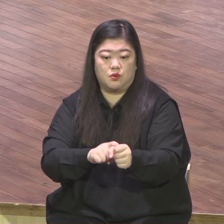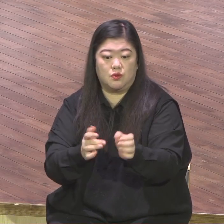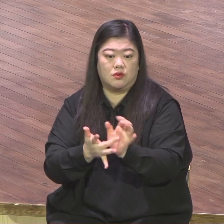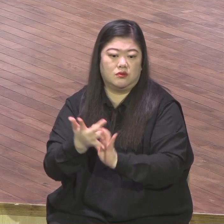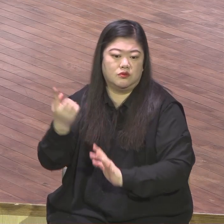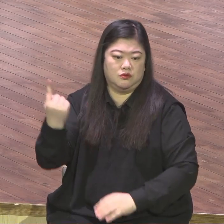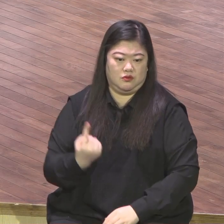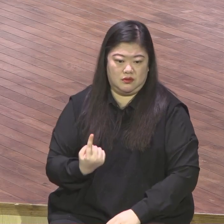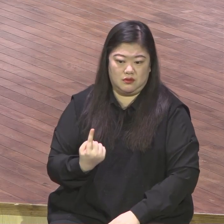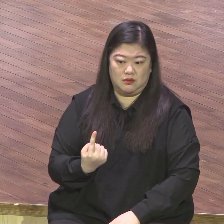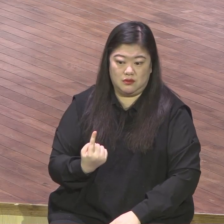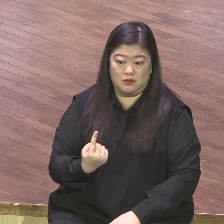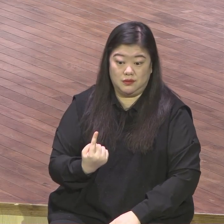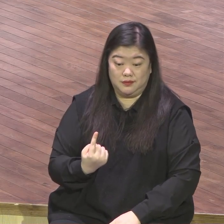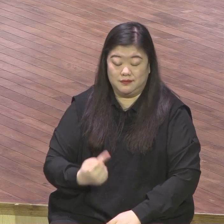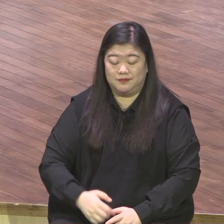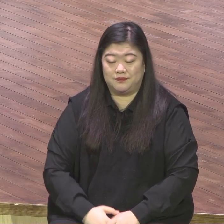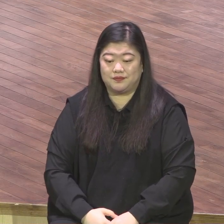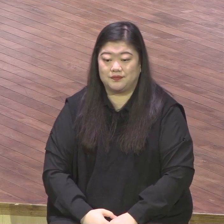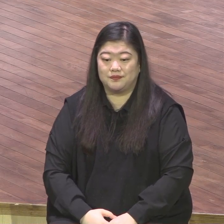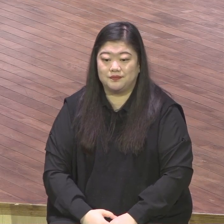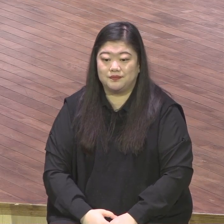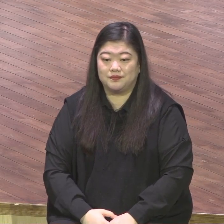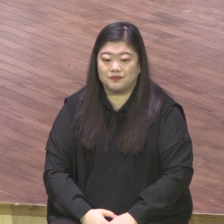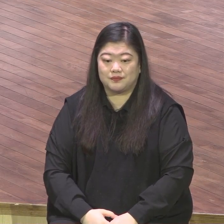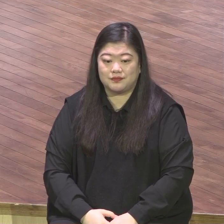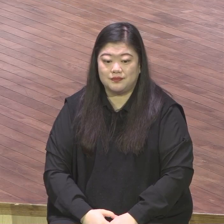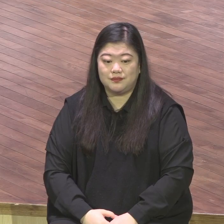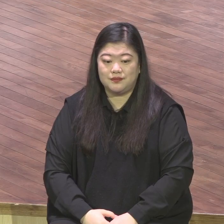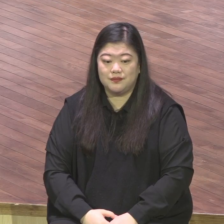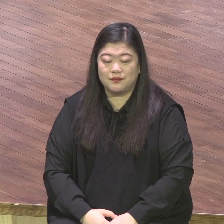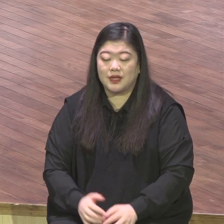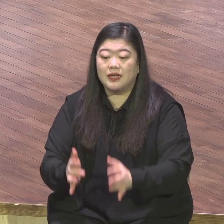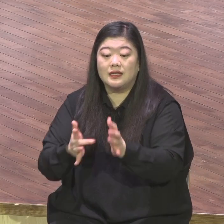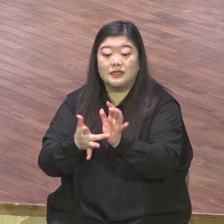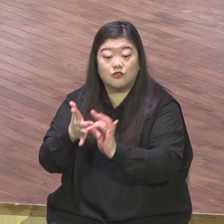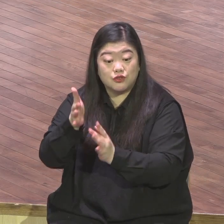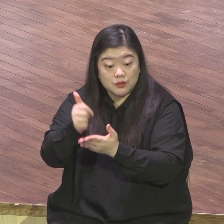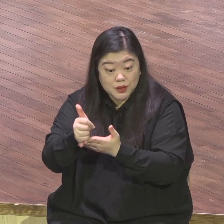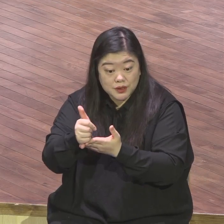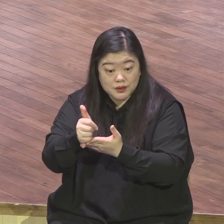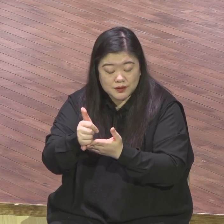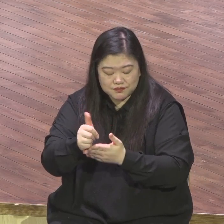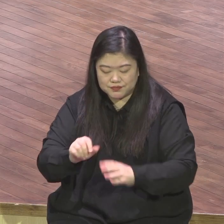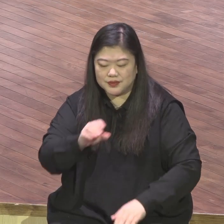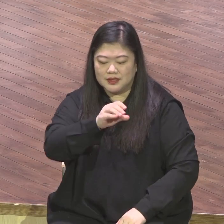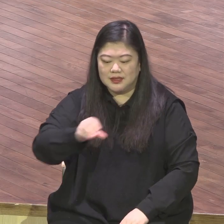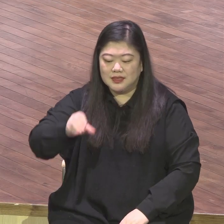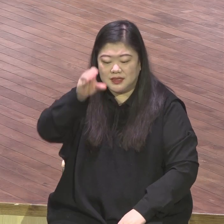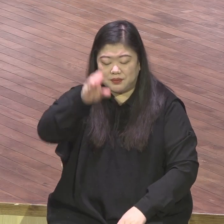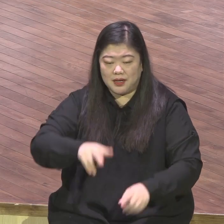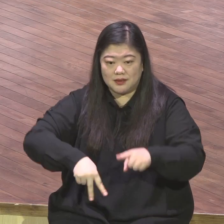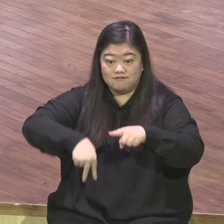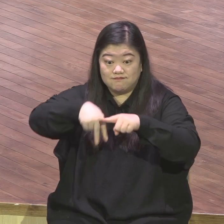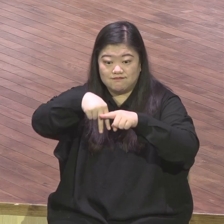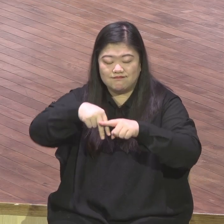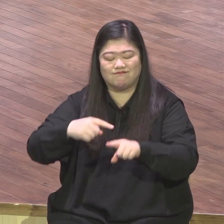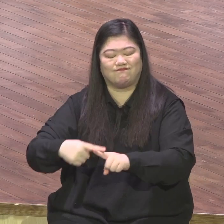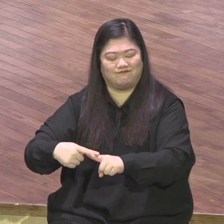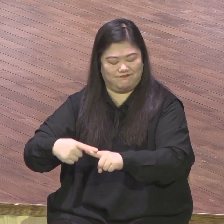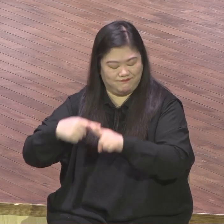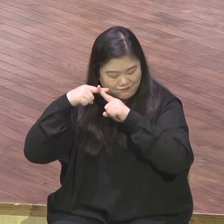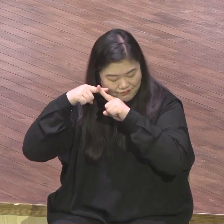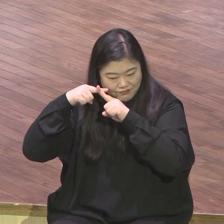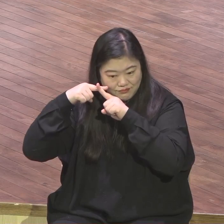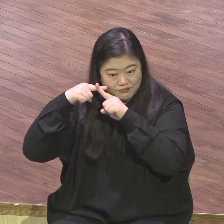예수님의 섬김의 절정은 뭐요? 자신의 목숨을 십자가에 내어놓은 것입니다. 그 결과